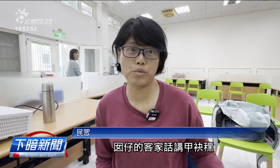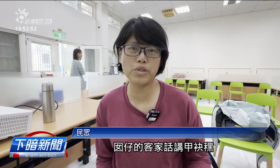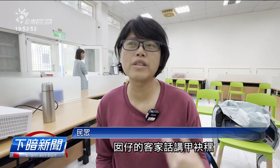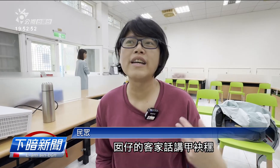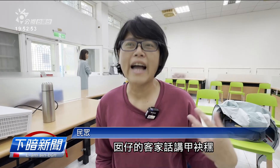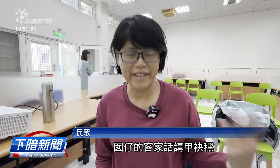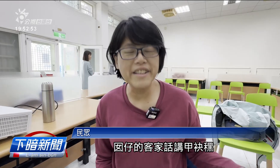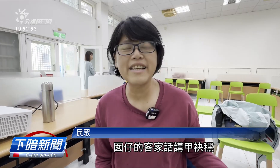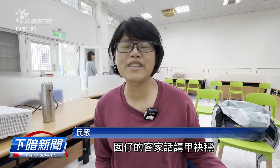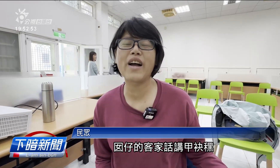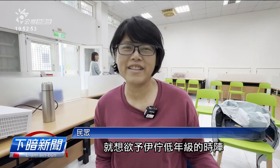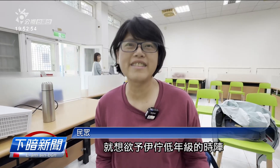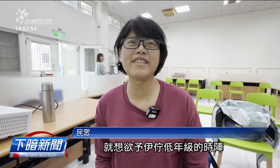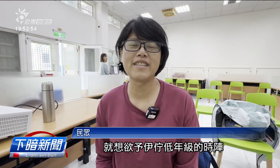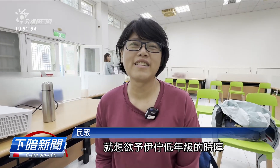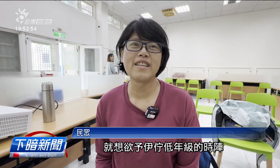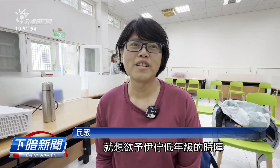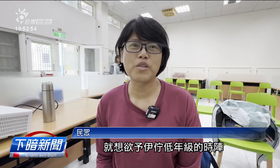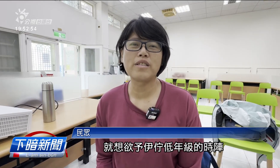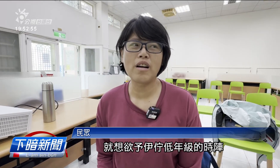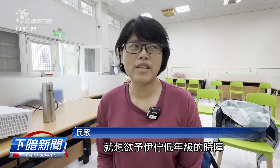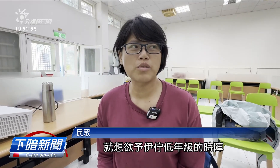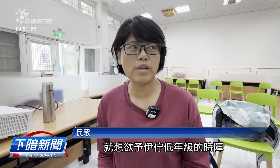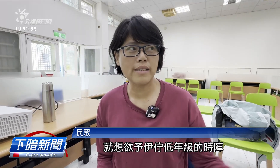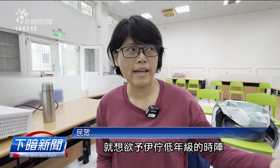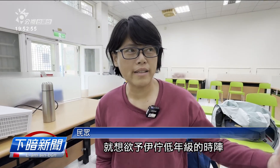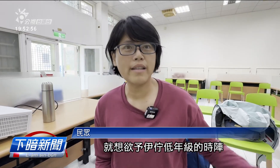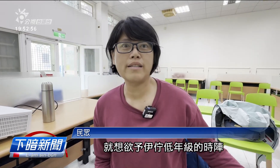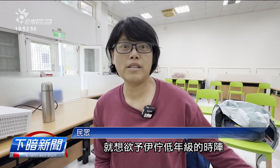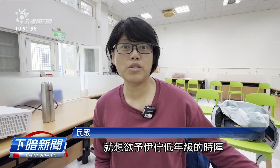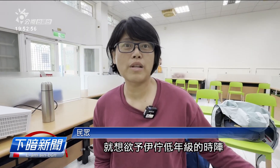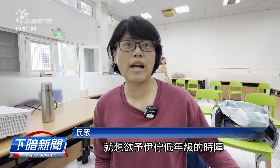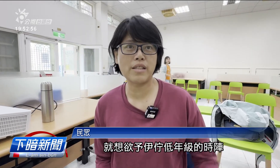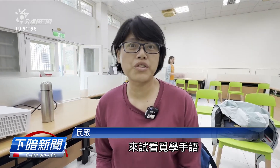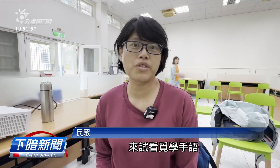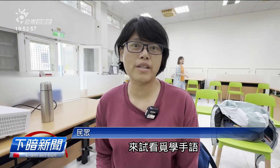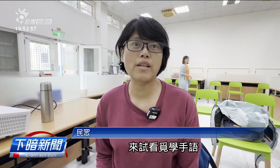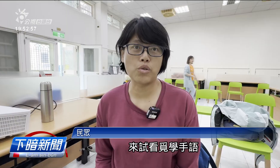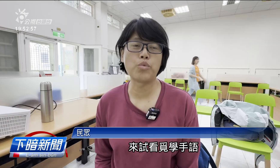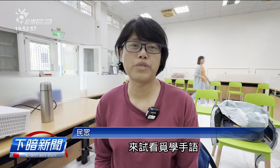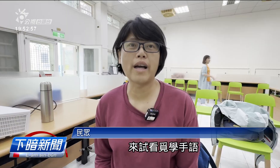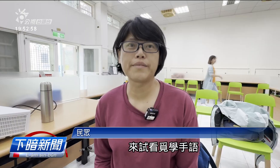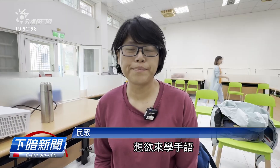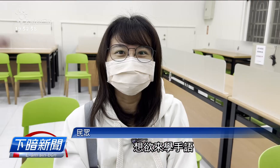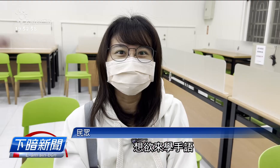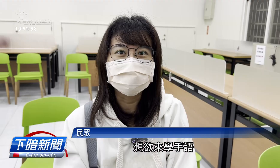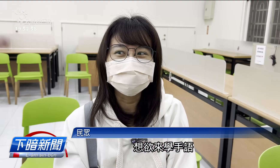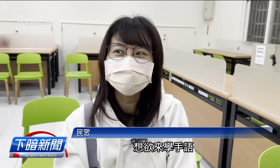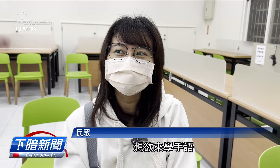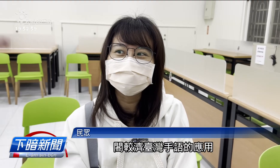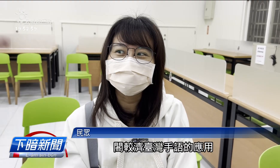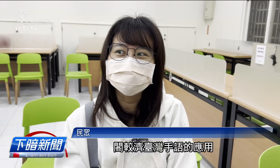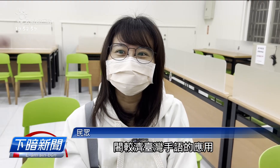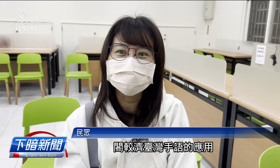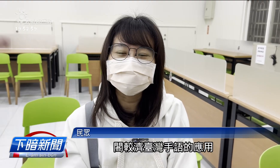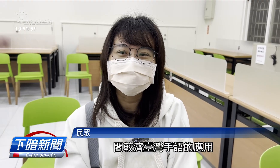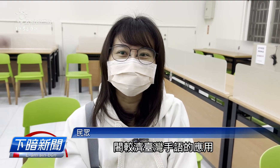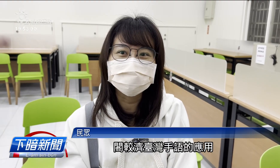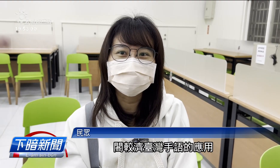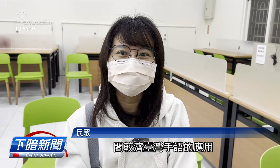就是还可以，应该说还可以。对，然后想说他在低年级的时候，让他先试试看手语这样。 想要就是学一些用手